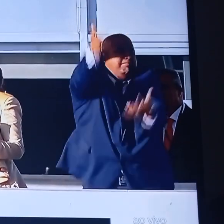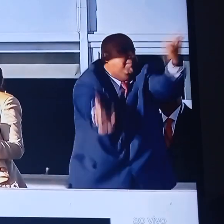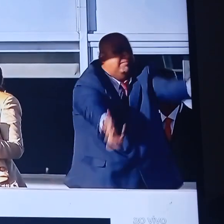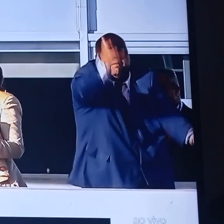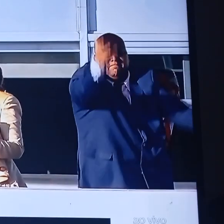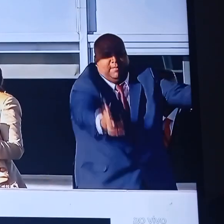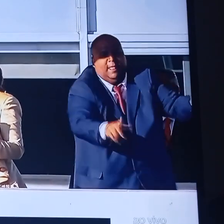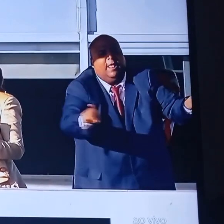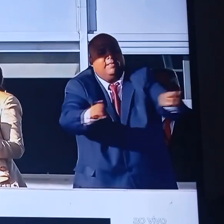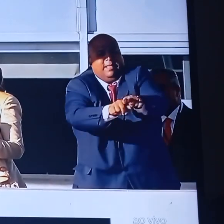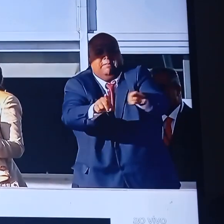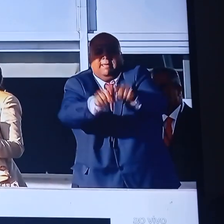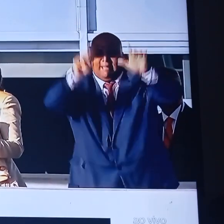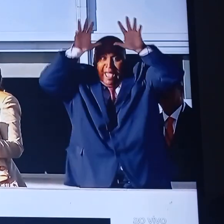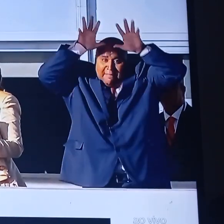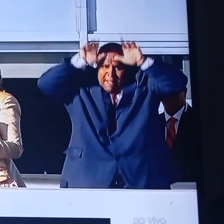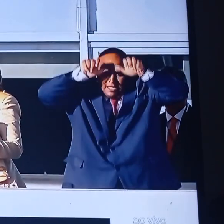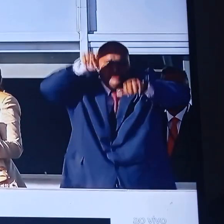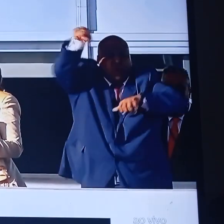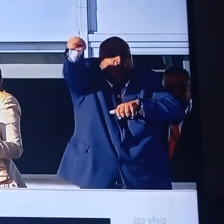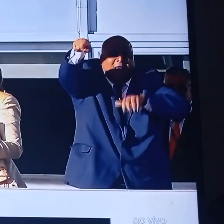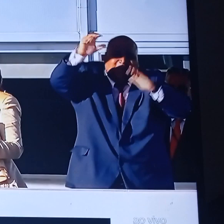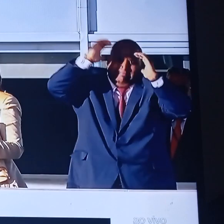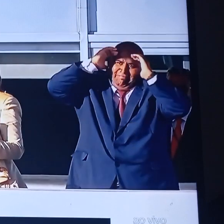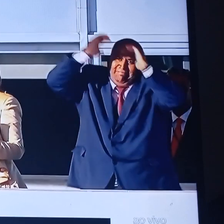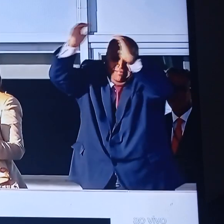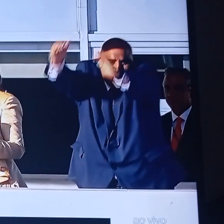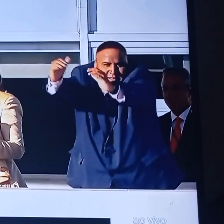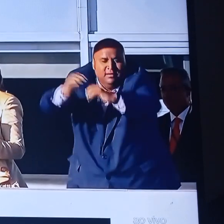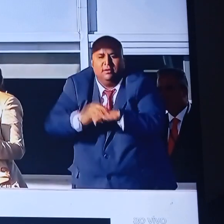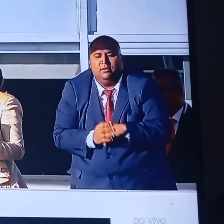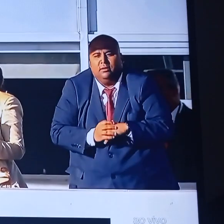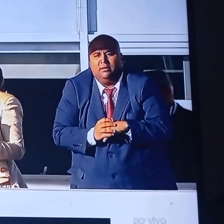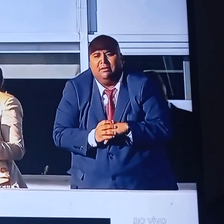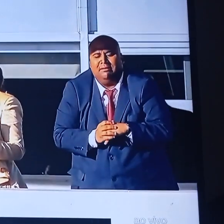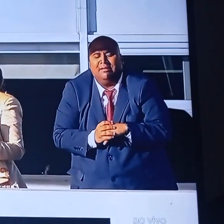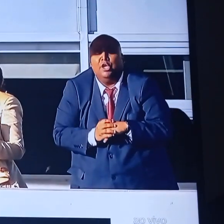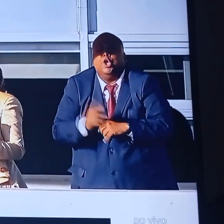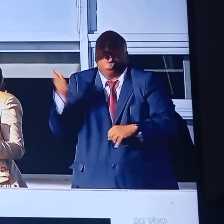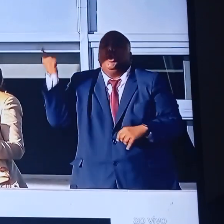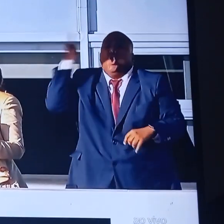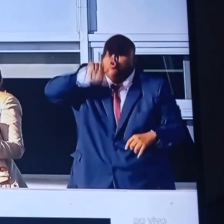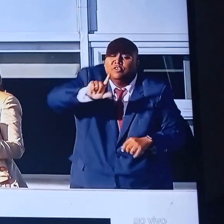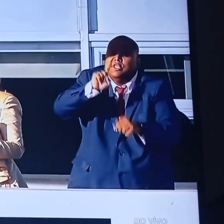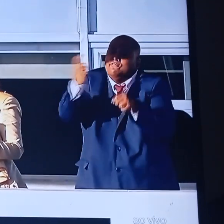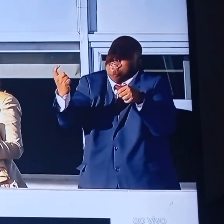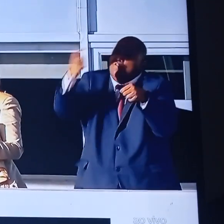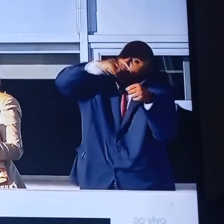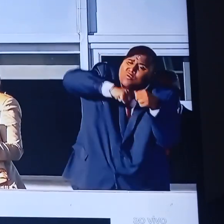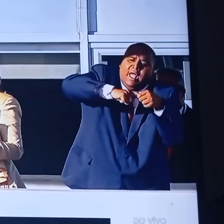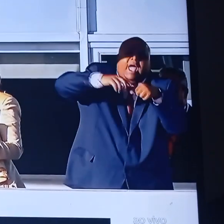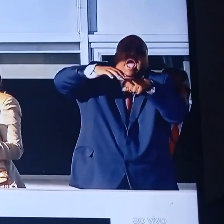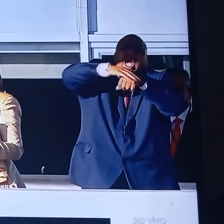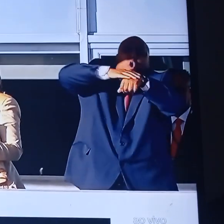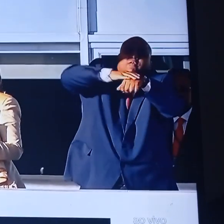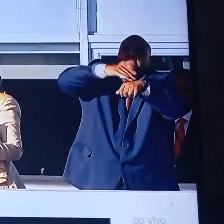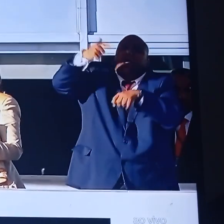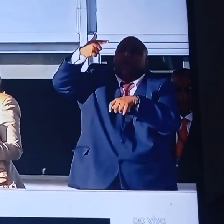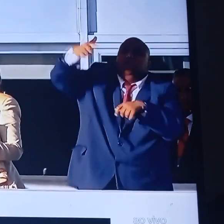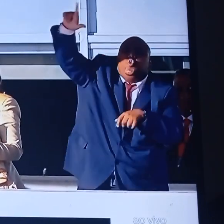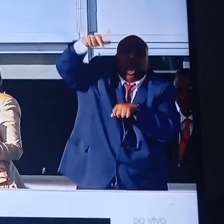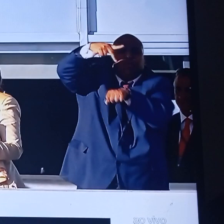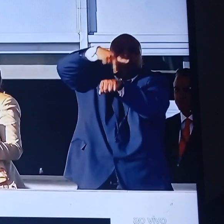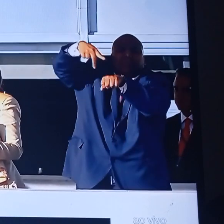sobretudo a nossa querida Amazônia. Romper com o isolamento internacional e voltar a se relacionar